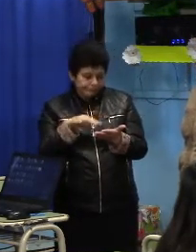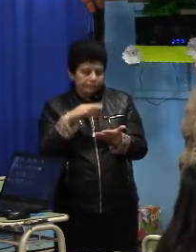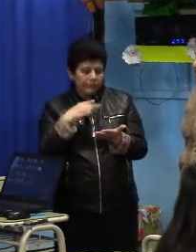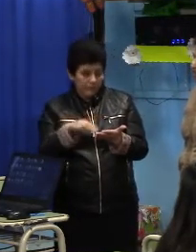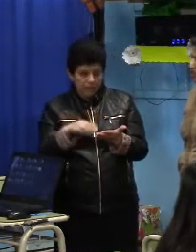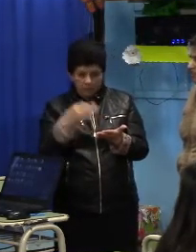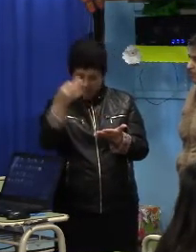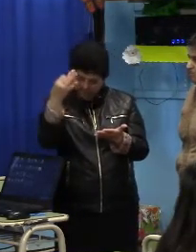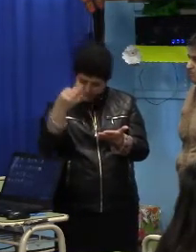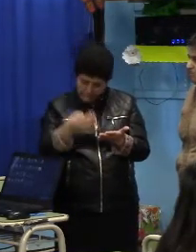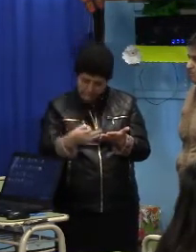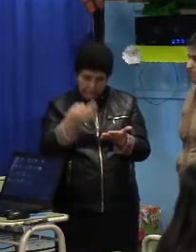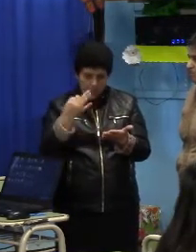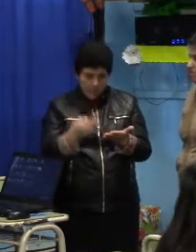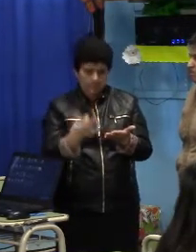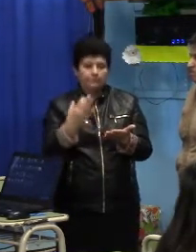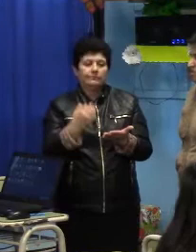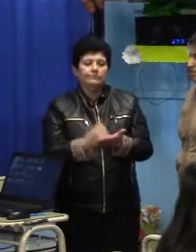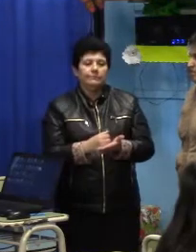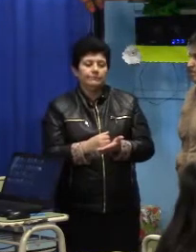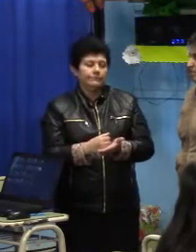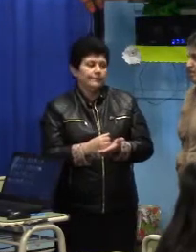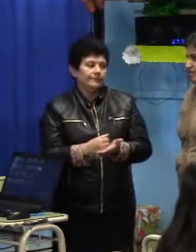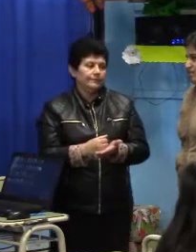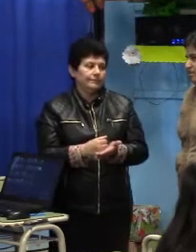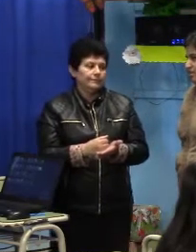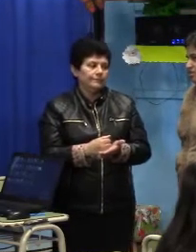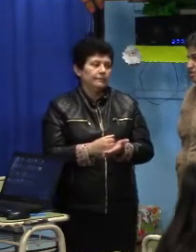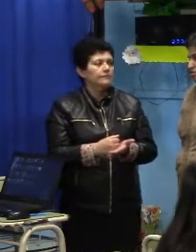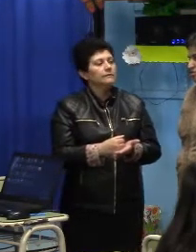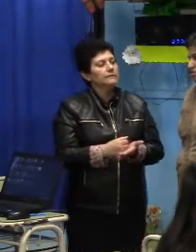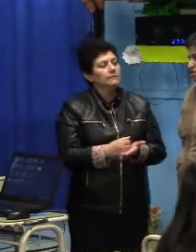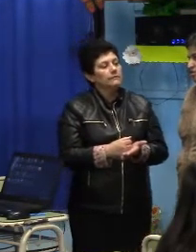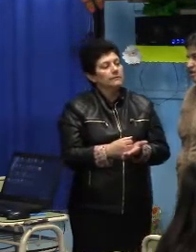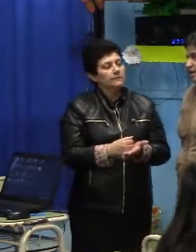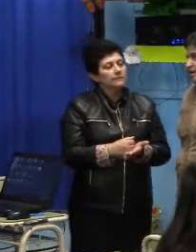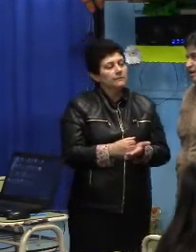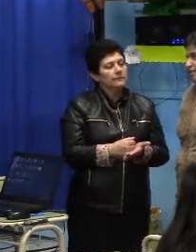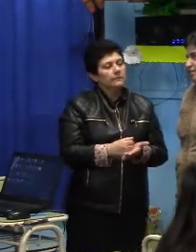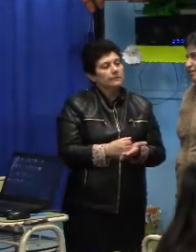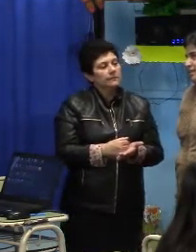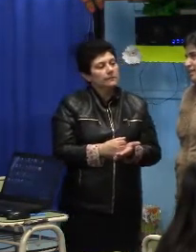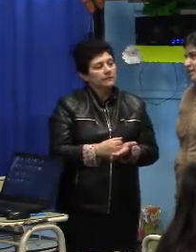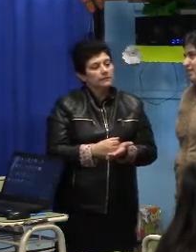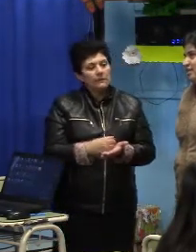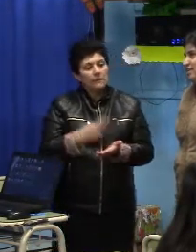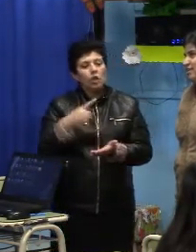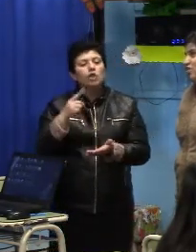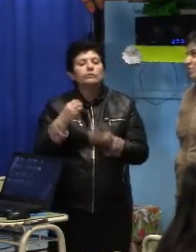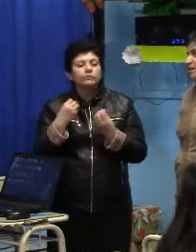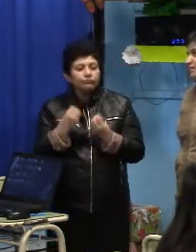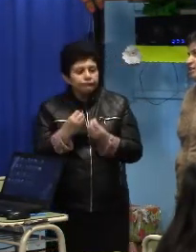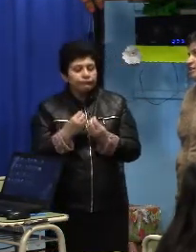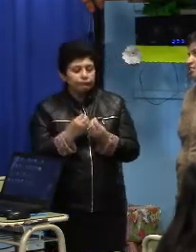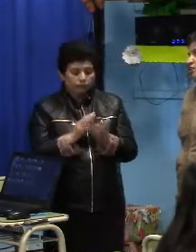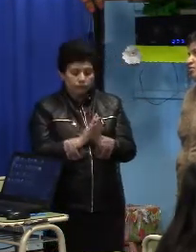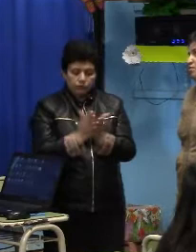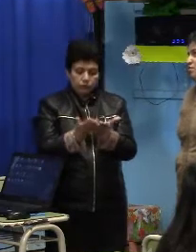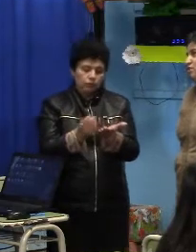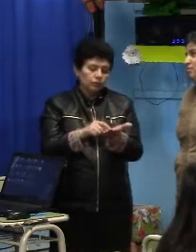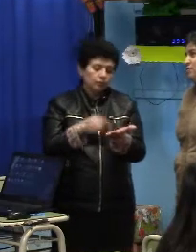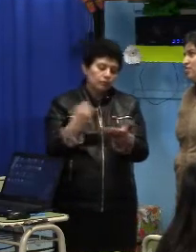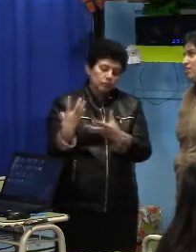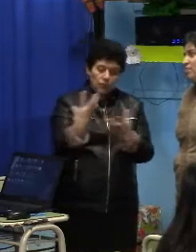leer bien los textos, donde el material esté lo más